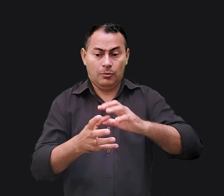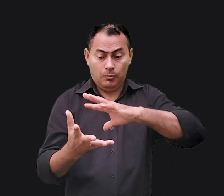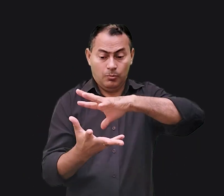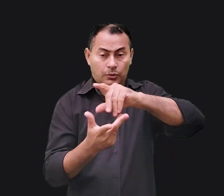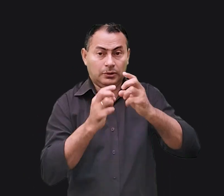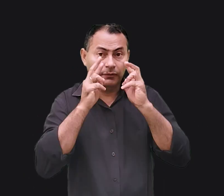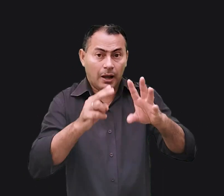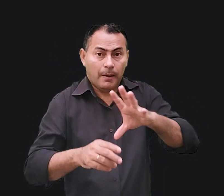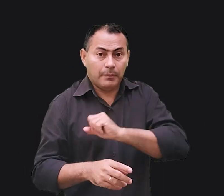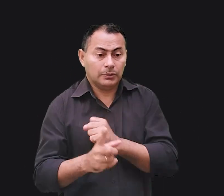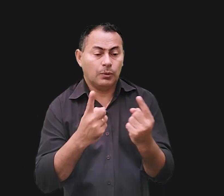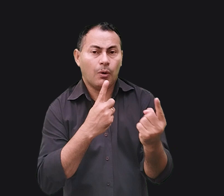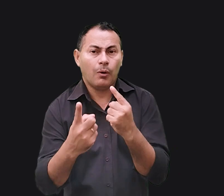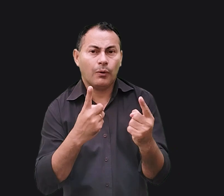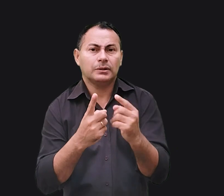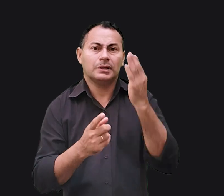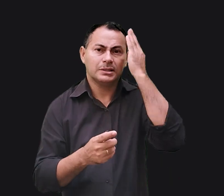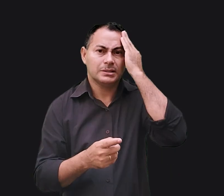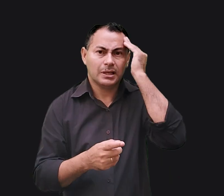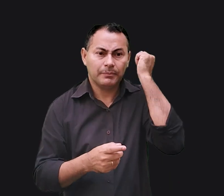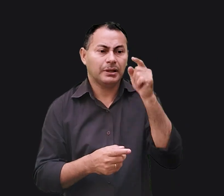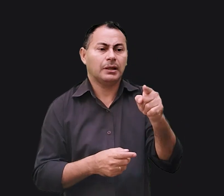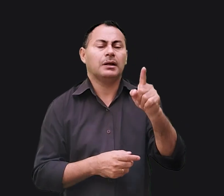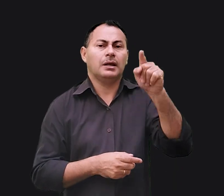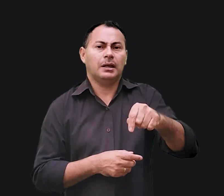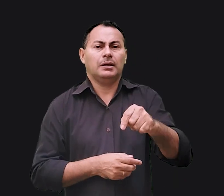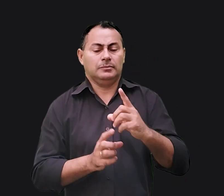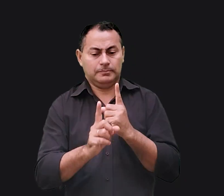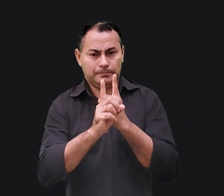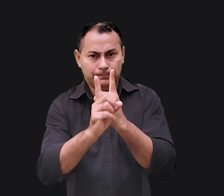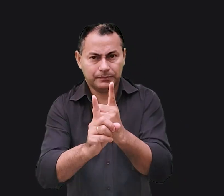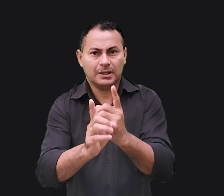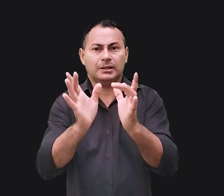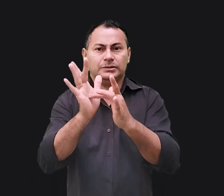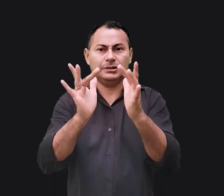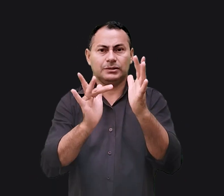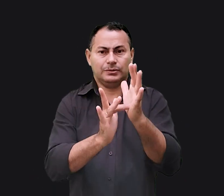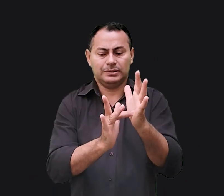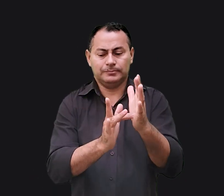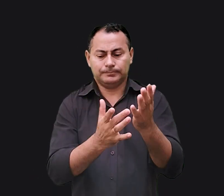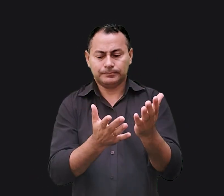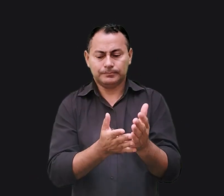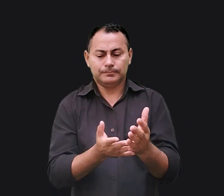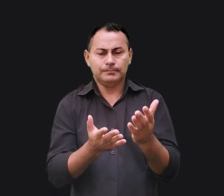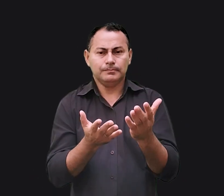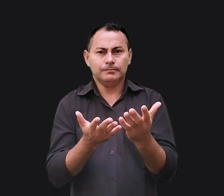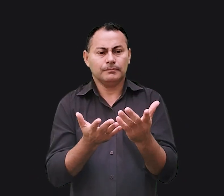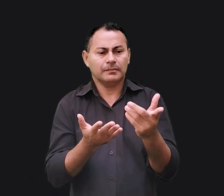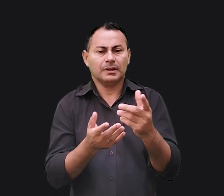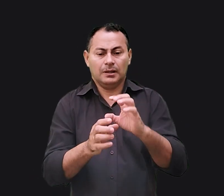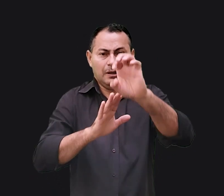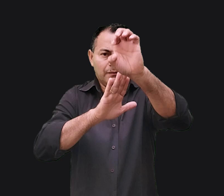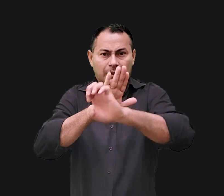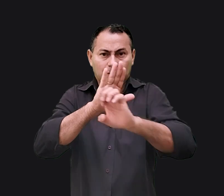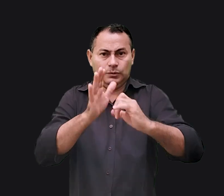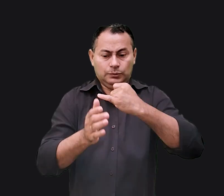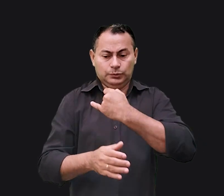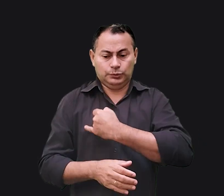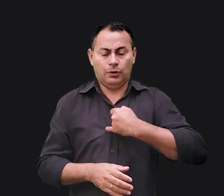os visse amando uns aos outros, saberia que eles eram discípulos de Jesus. Neste evangelho, João